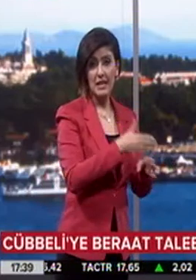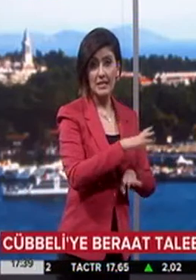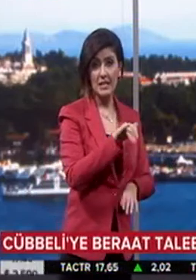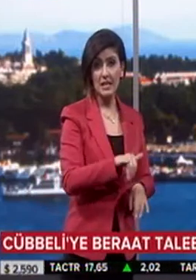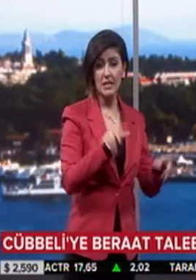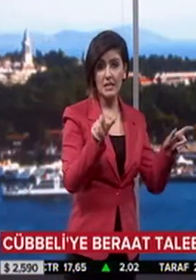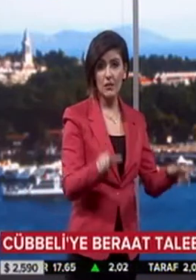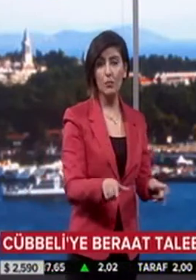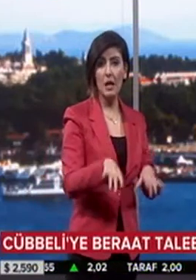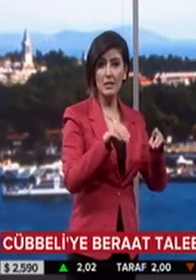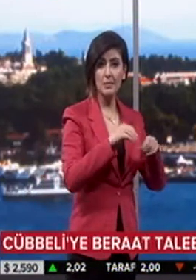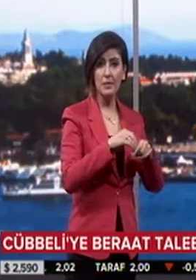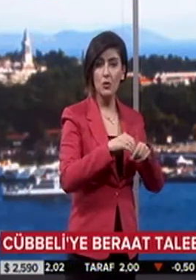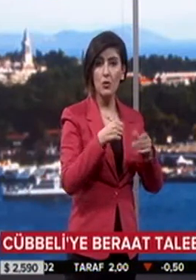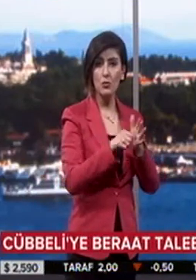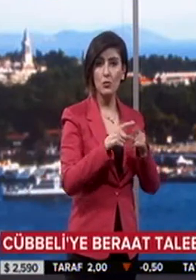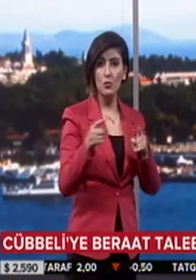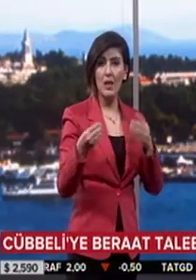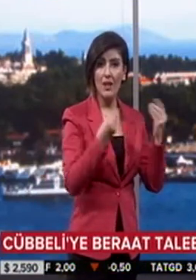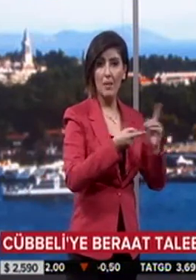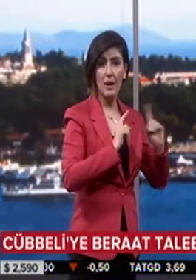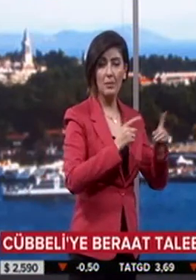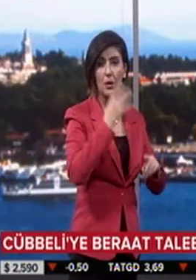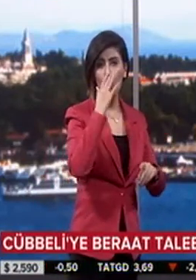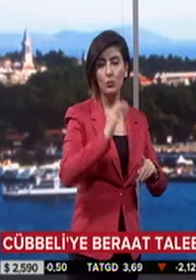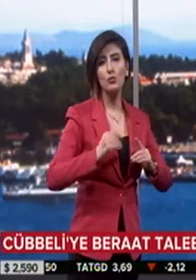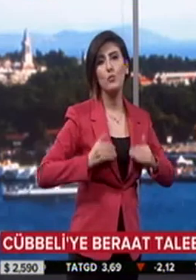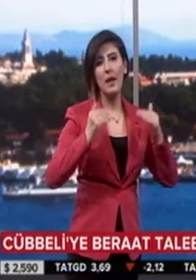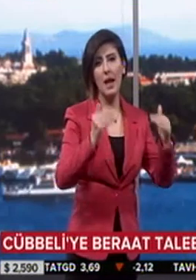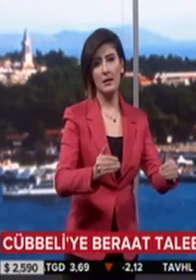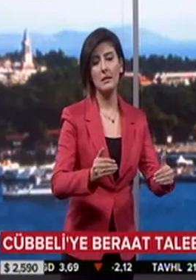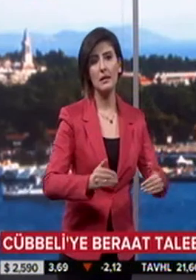hakkındaki savunmalarını hazırlamaları için süre veren mahkeme duruşmayı erteledi.